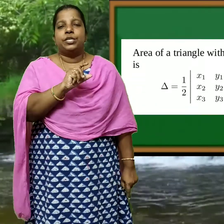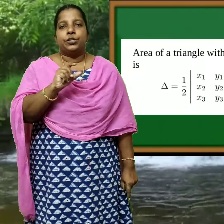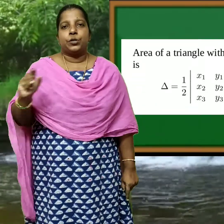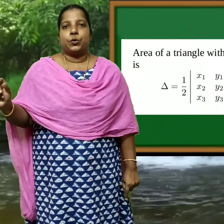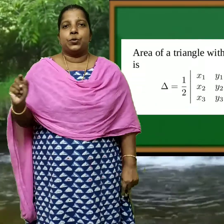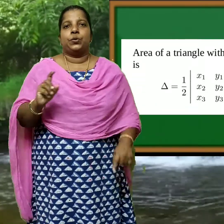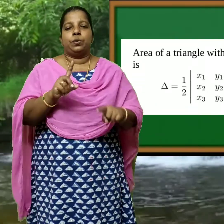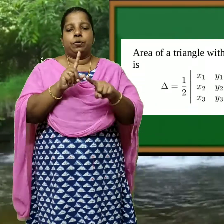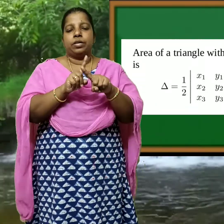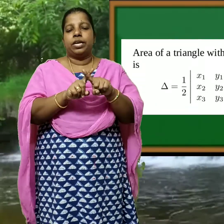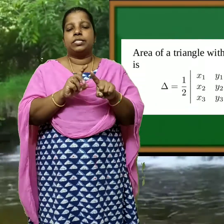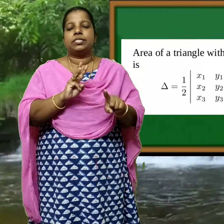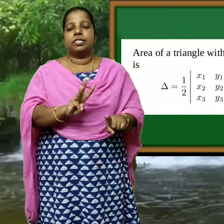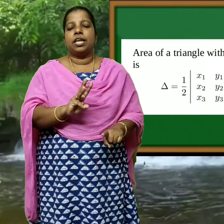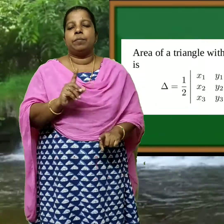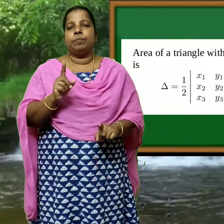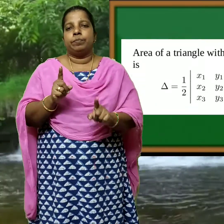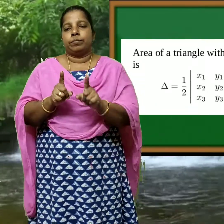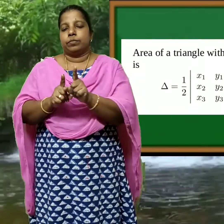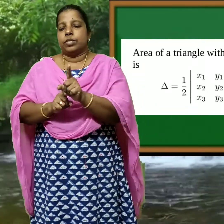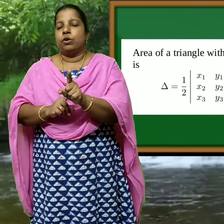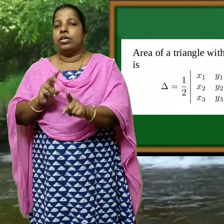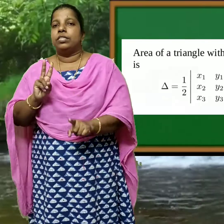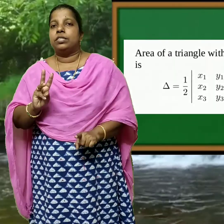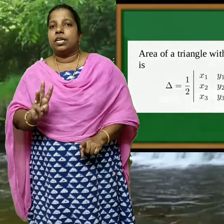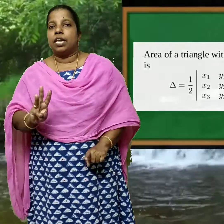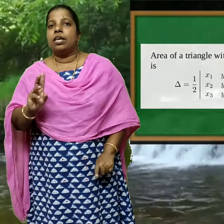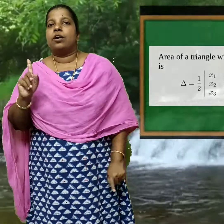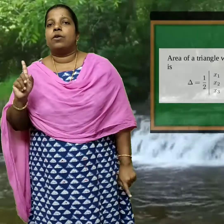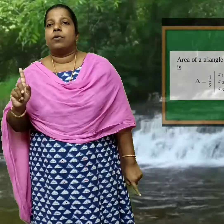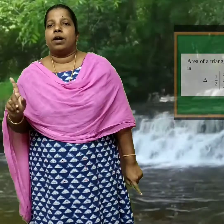row S3 Y3 1.